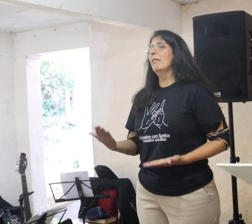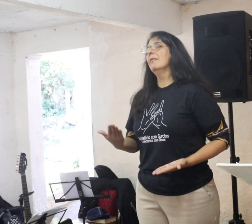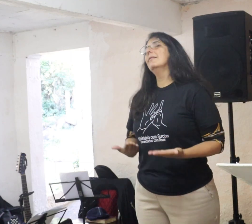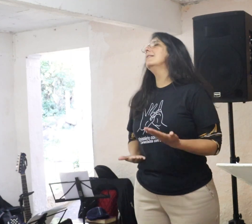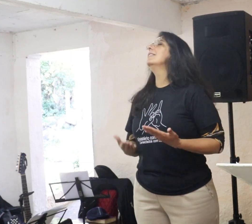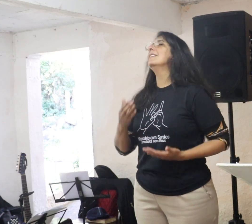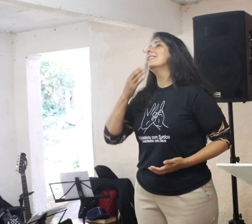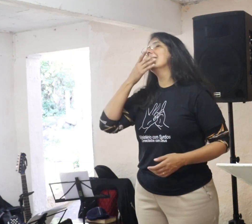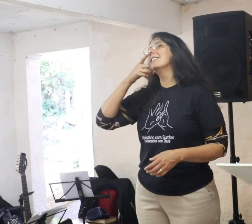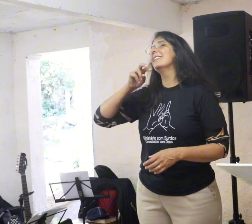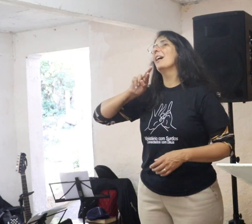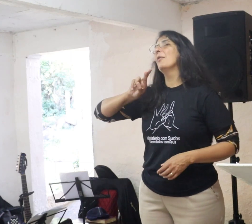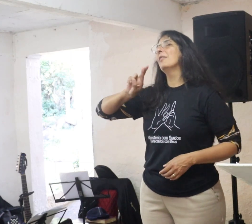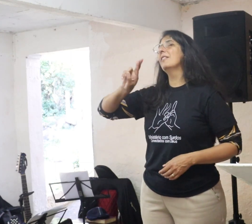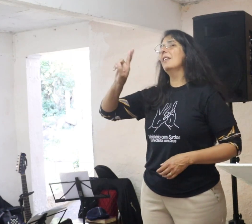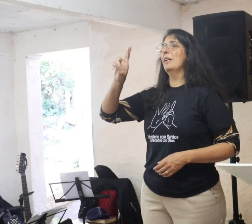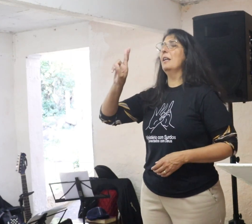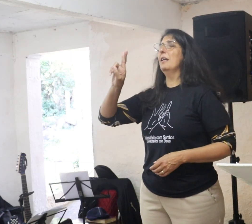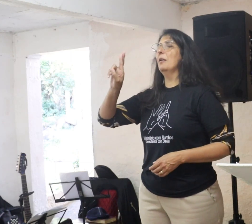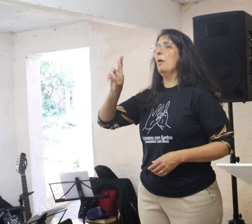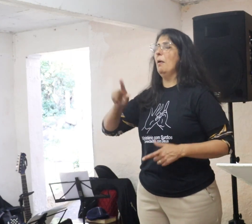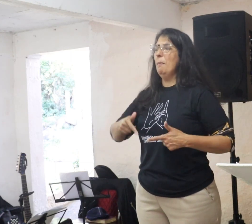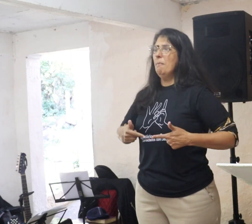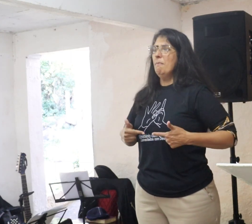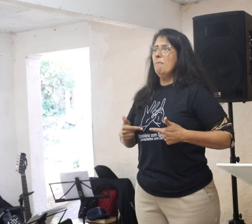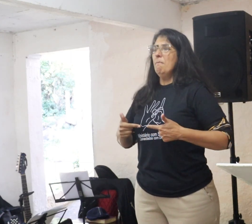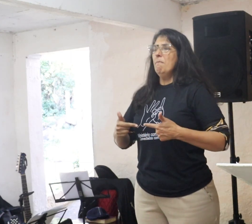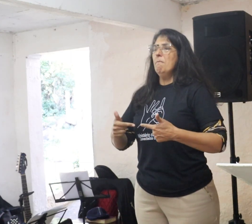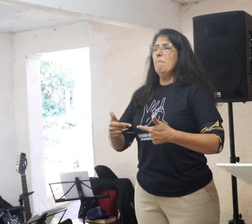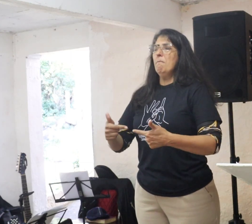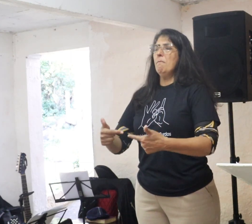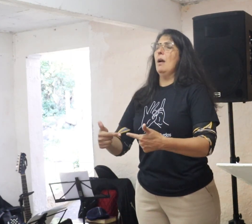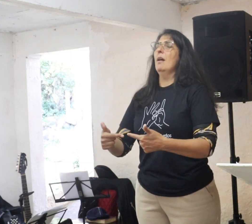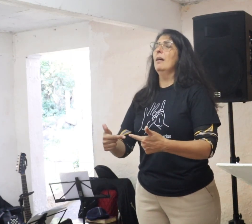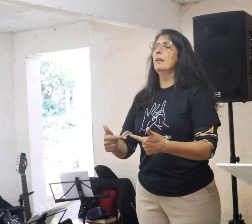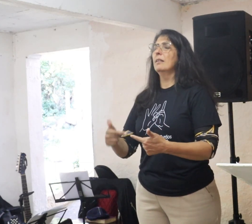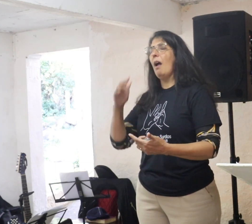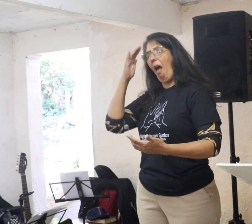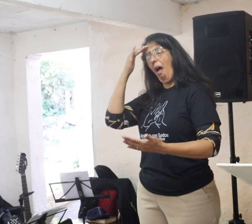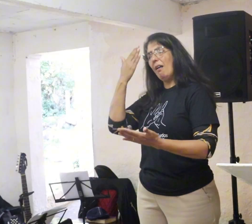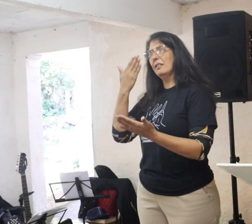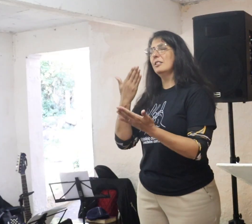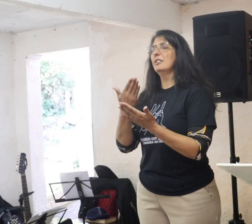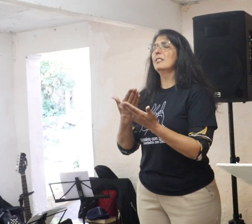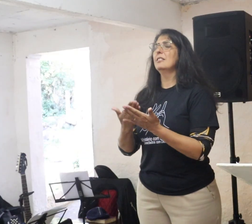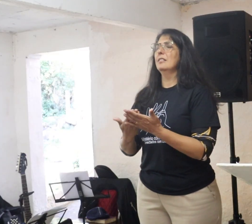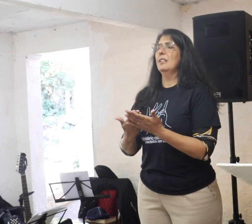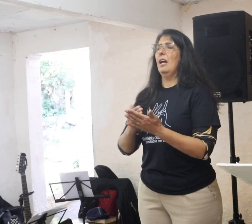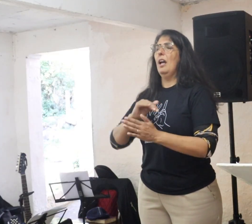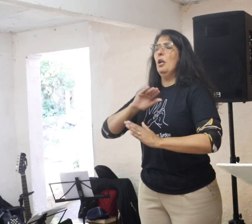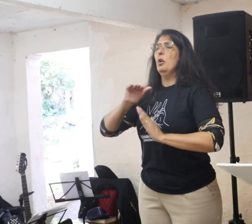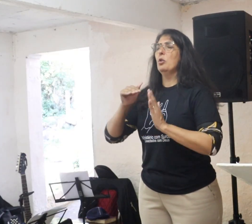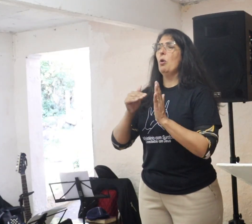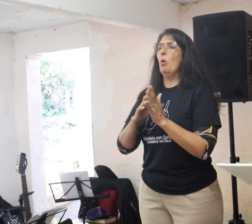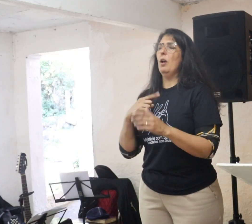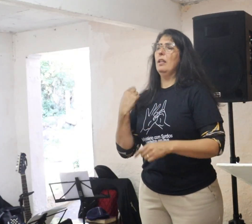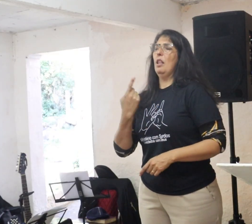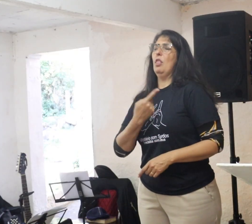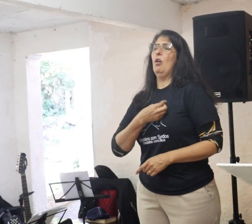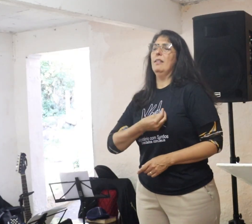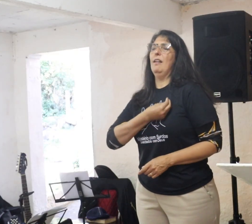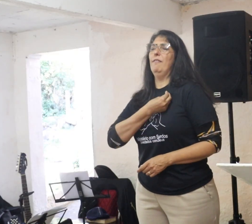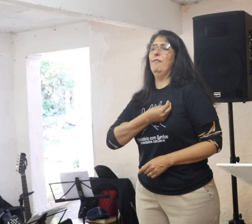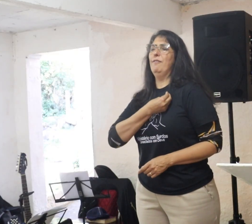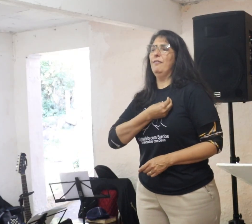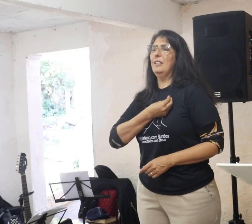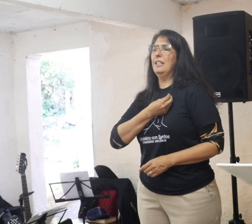com perseverança, para depositarmos e investirmos toda a nossa vida na obra do